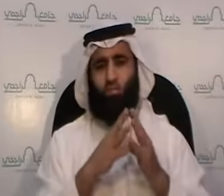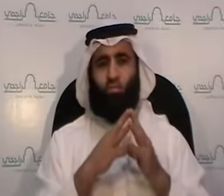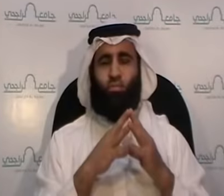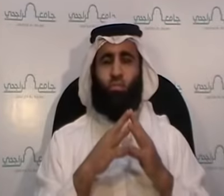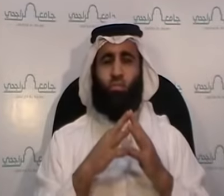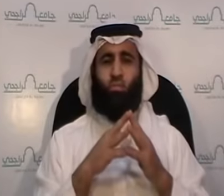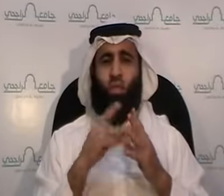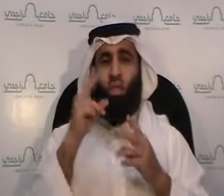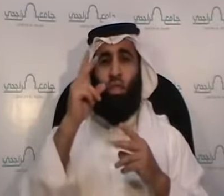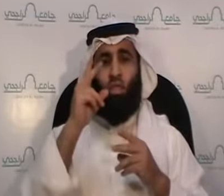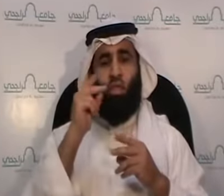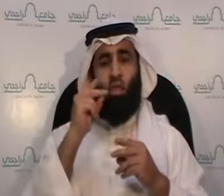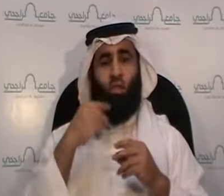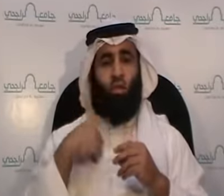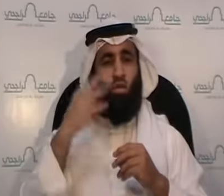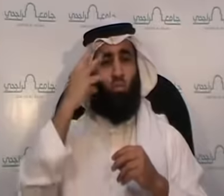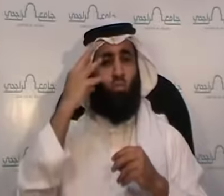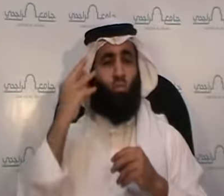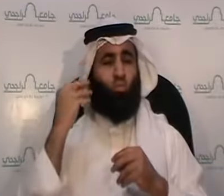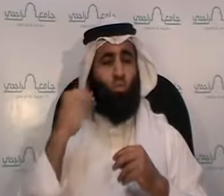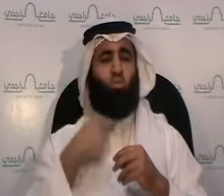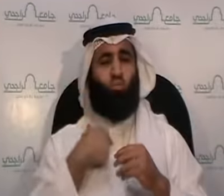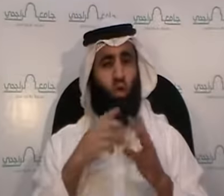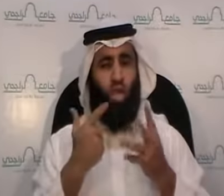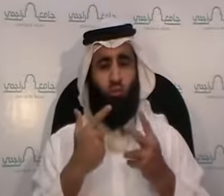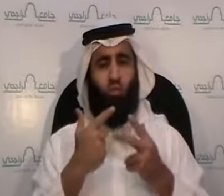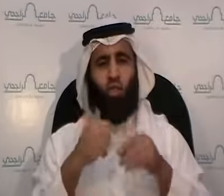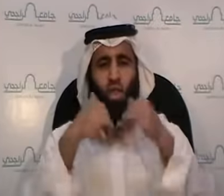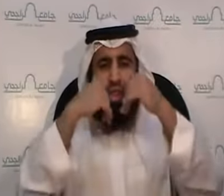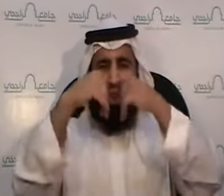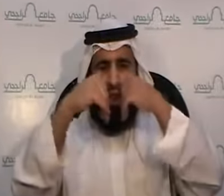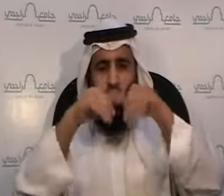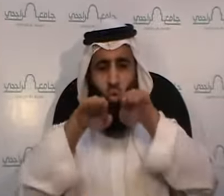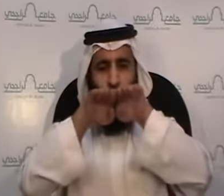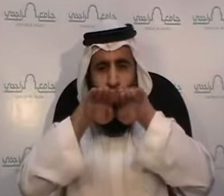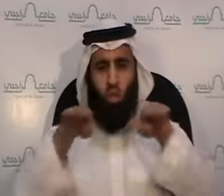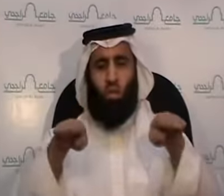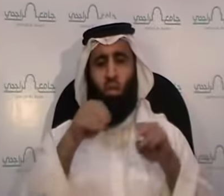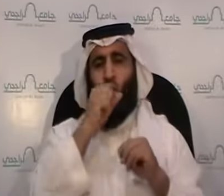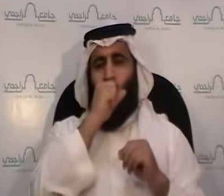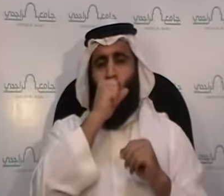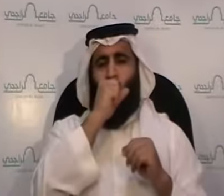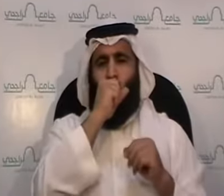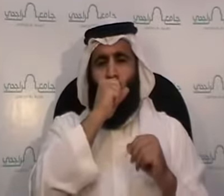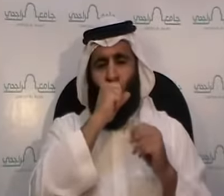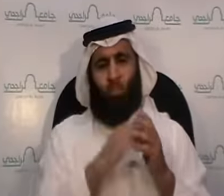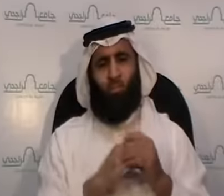والمحمود من الإنسان أن يأخذ طريقاً وسطاً فيستعمل جوارحه وقواه